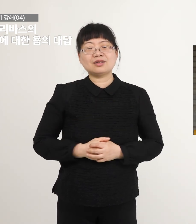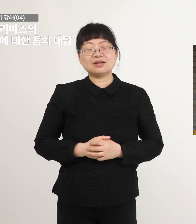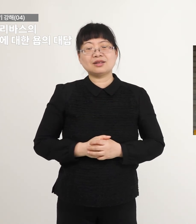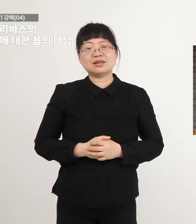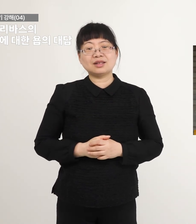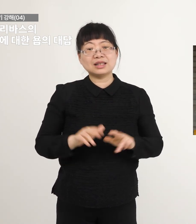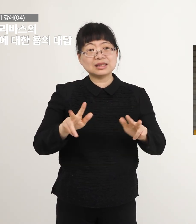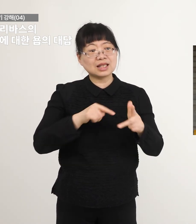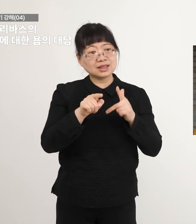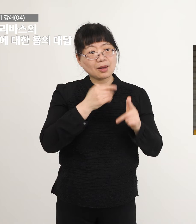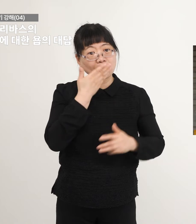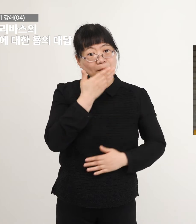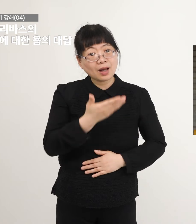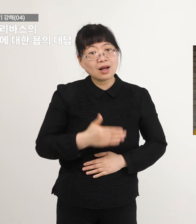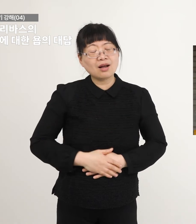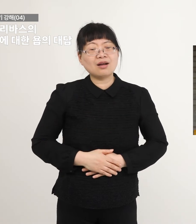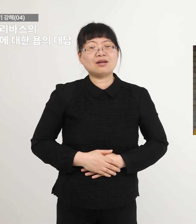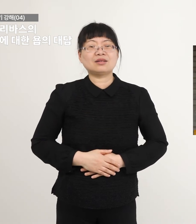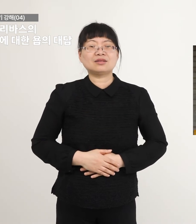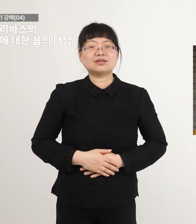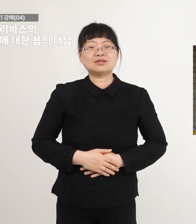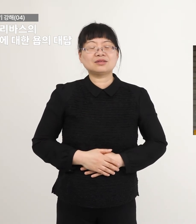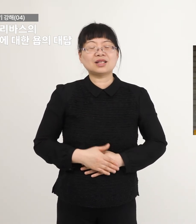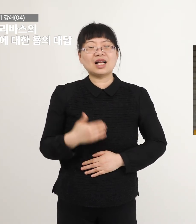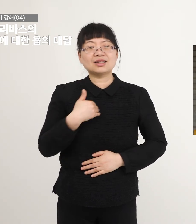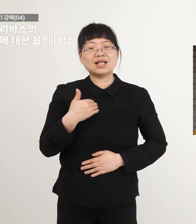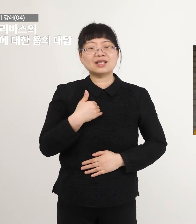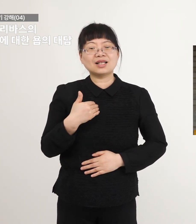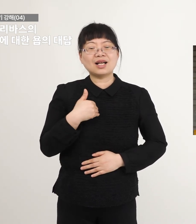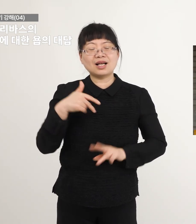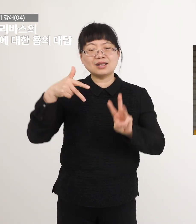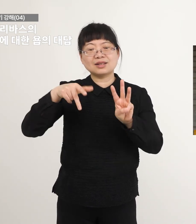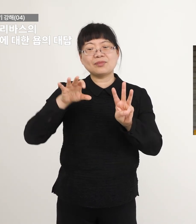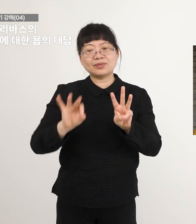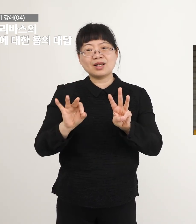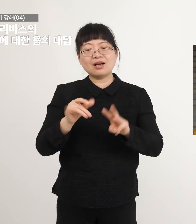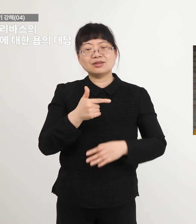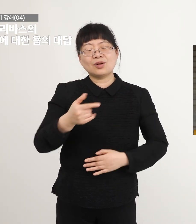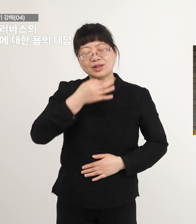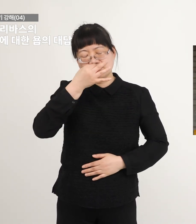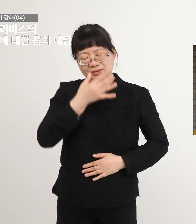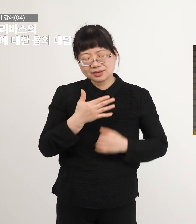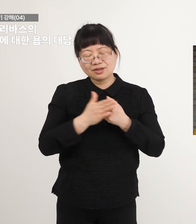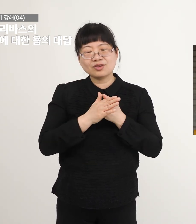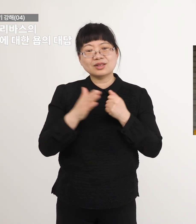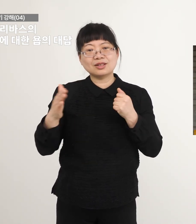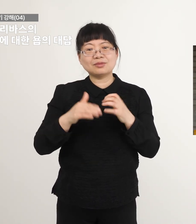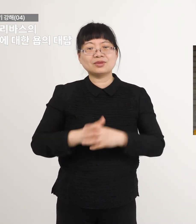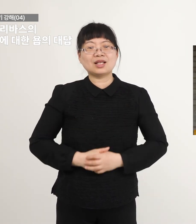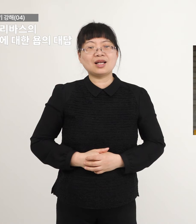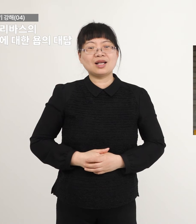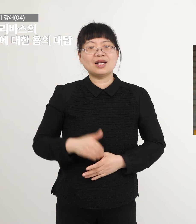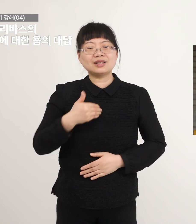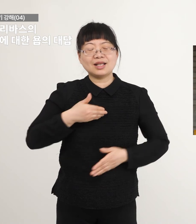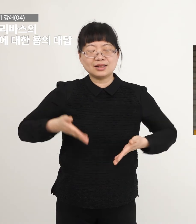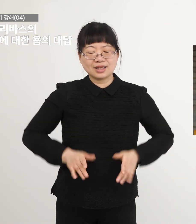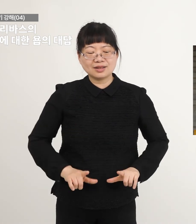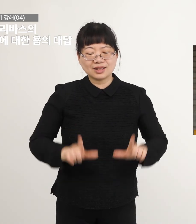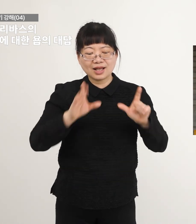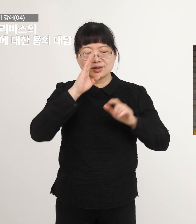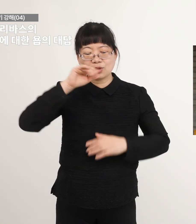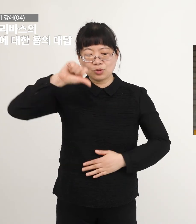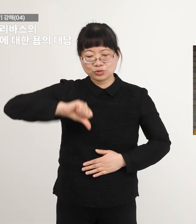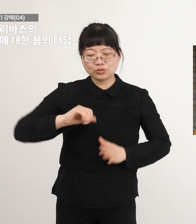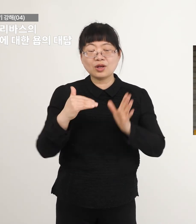이제 이해가 돼요? 내가 3장에서 너무 힘들어서 내 낱날을